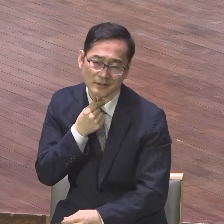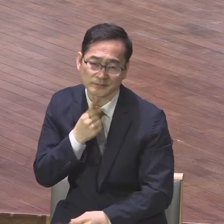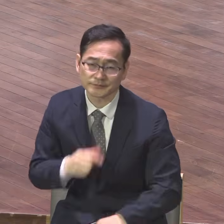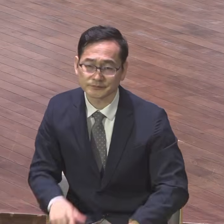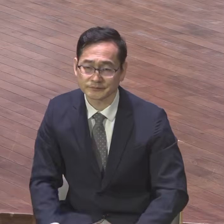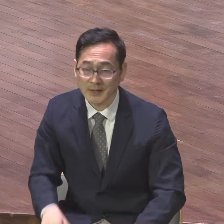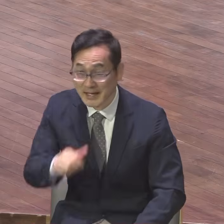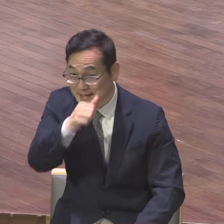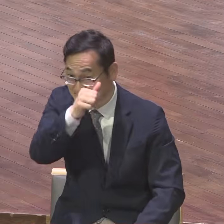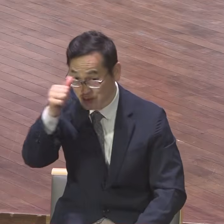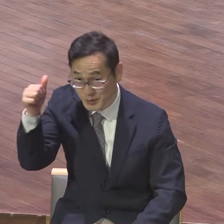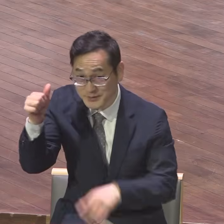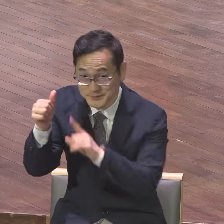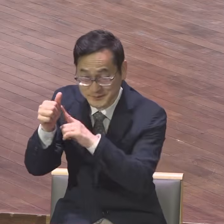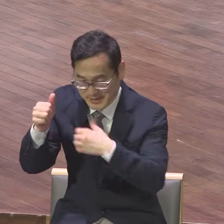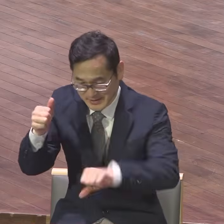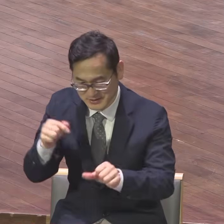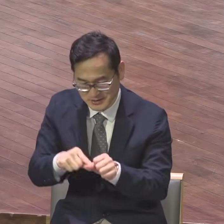우리 김태욱이가